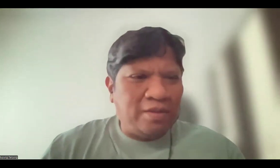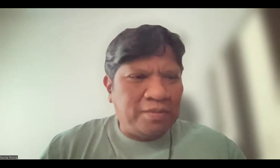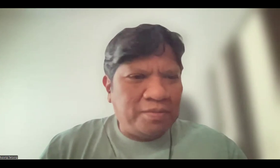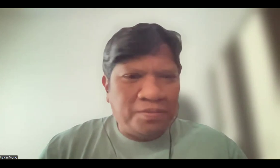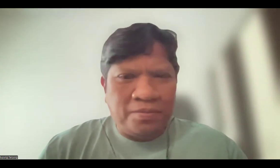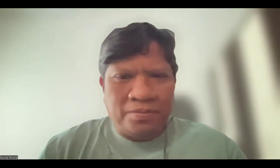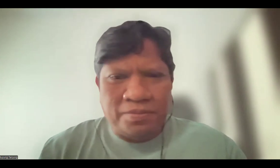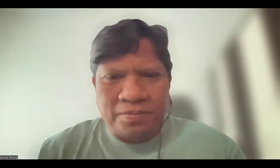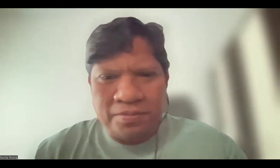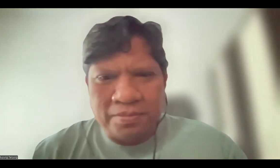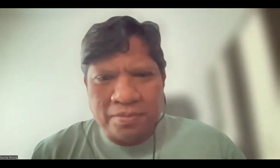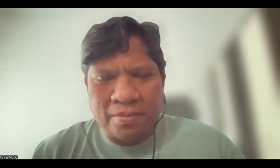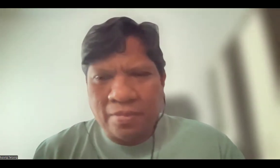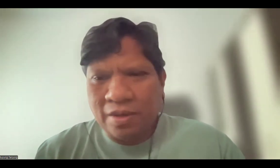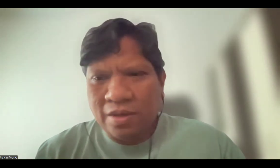Yeah. Mhm.